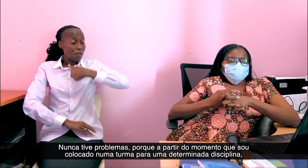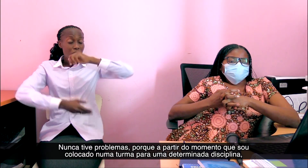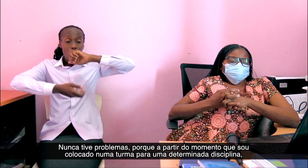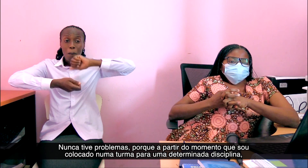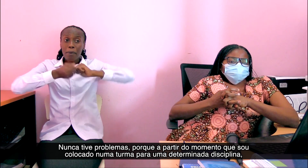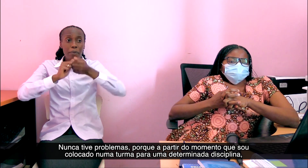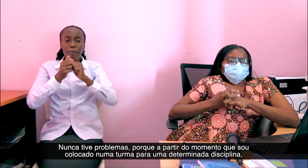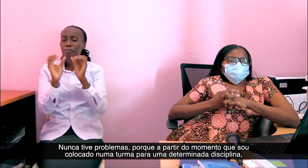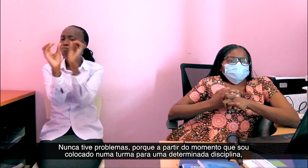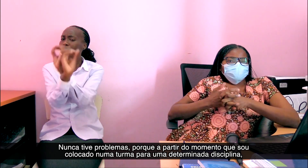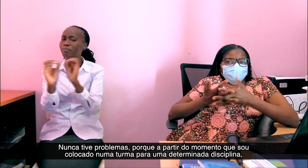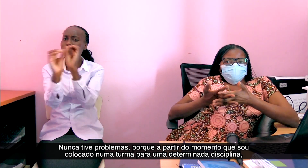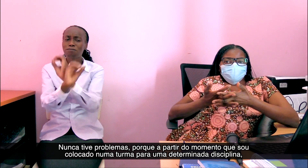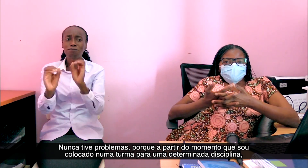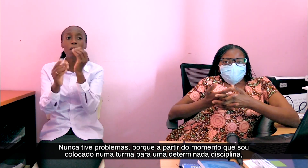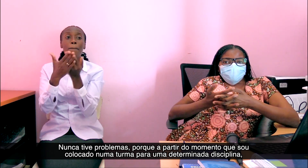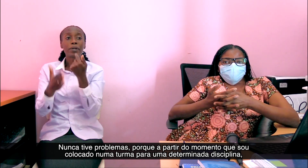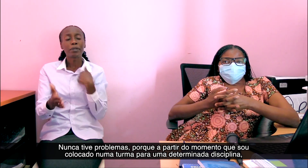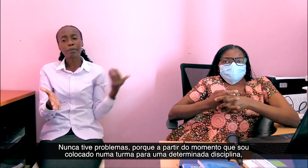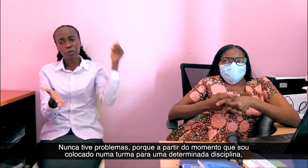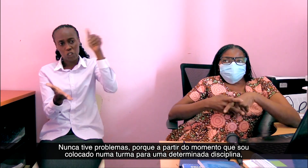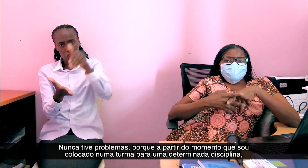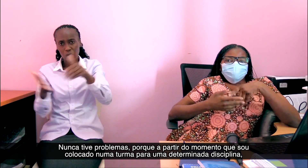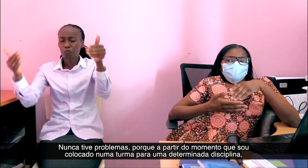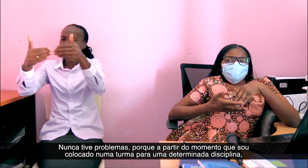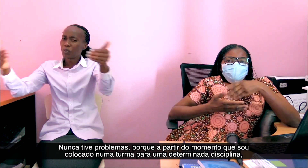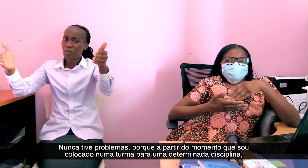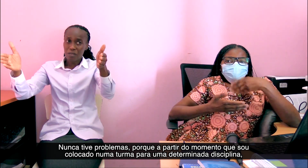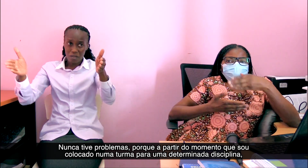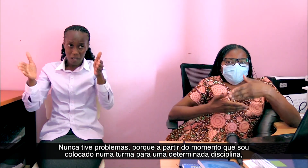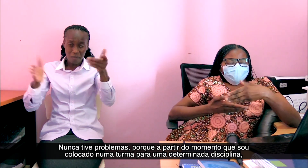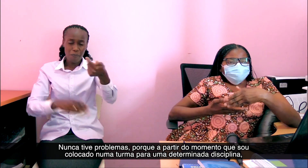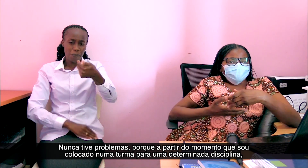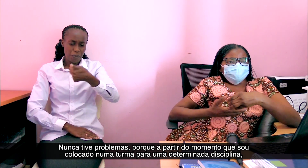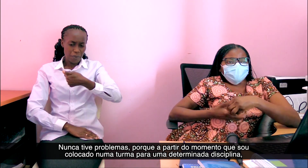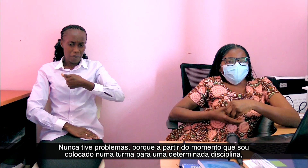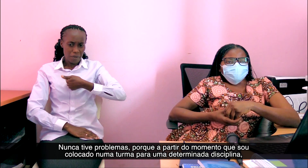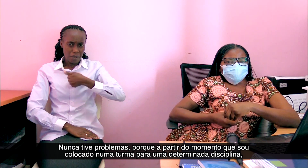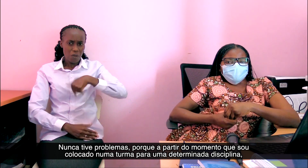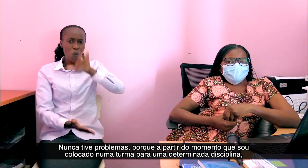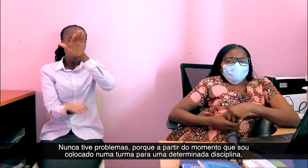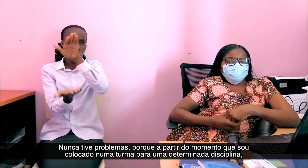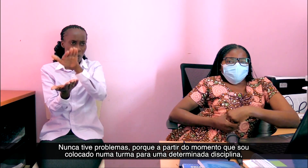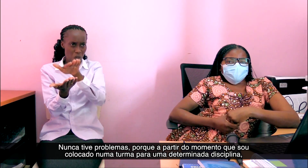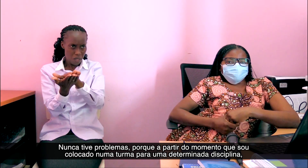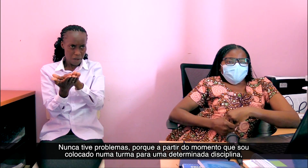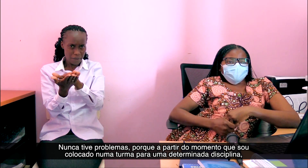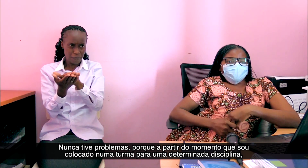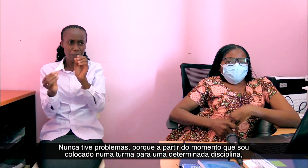porque chego na sala, a partir do momento em que eu sou colocada numa determinada turma, para uma determinada